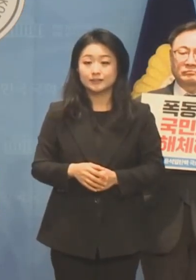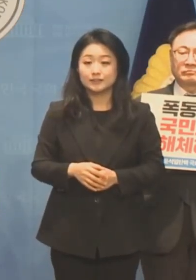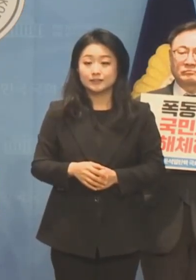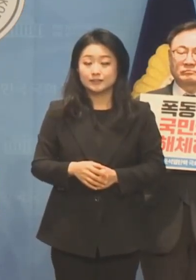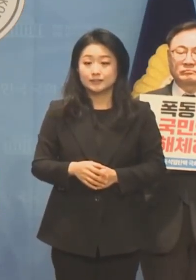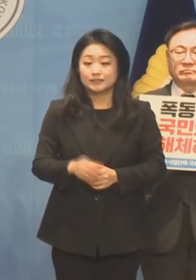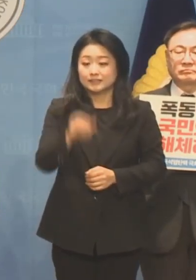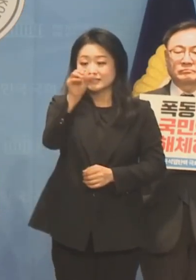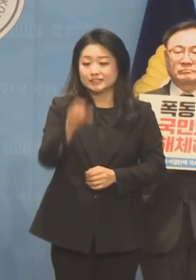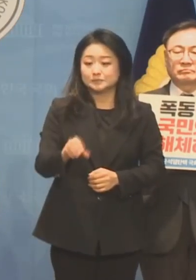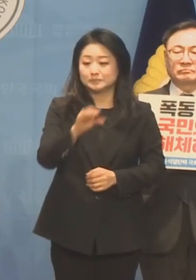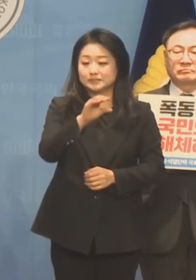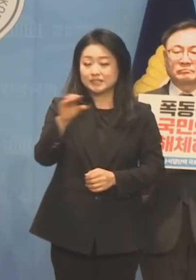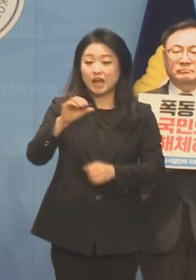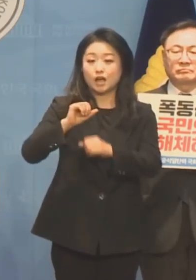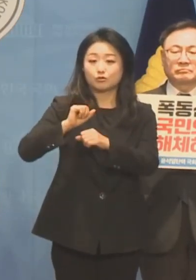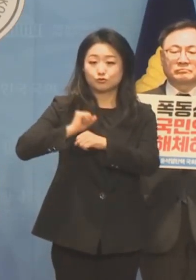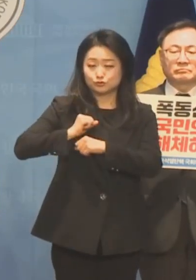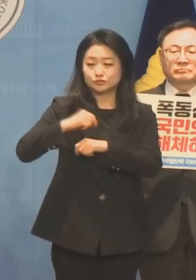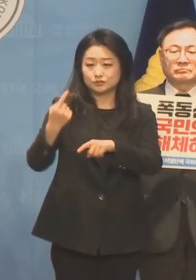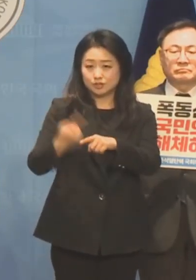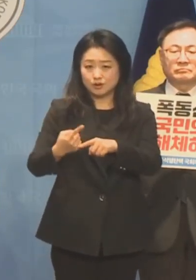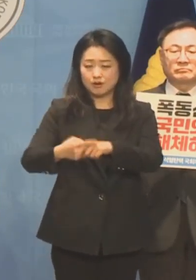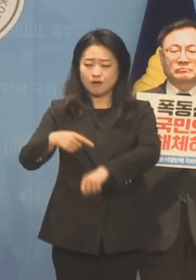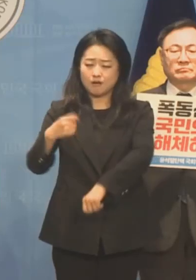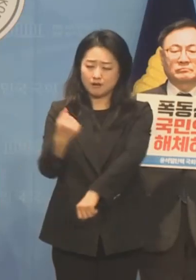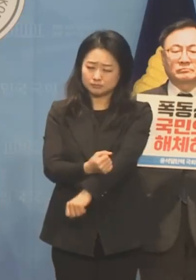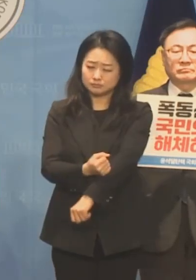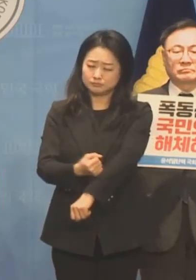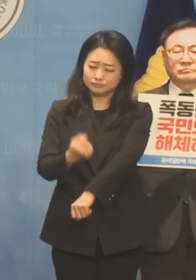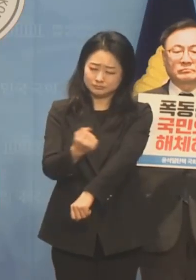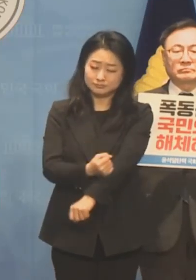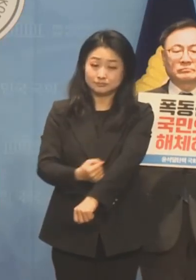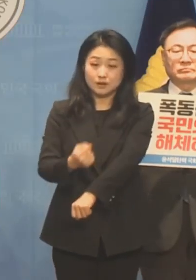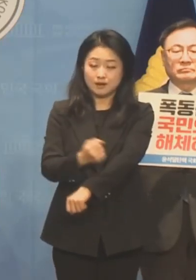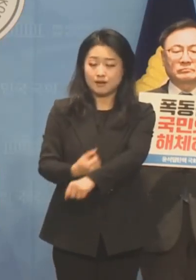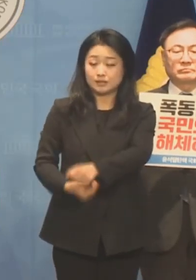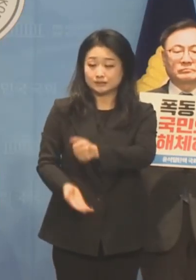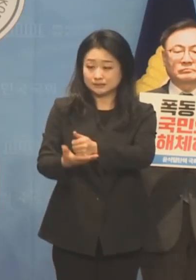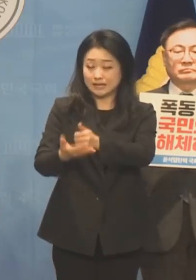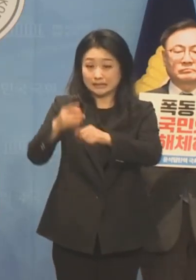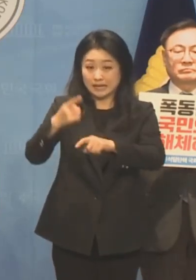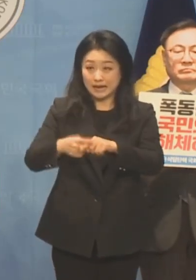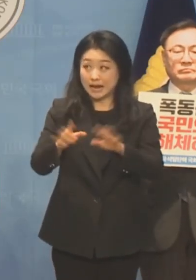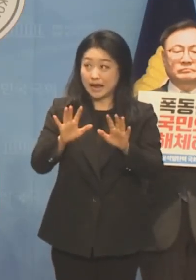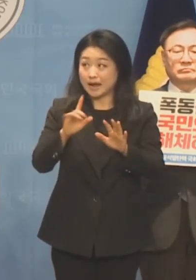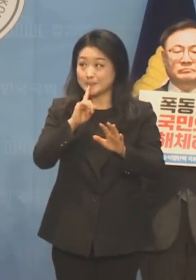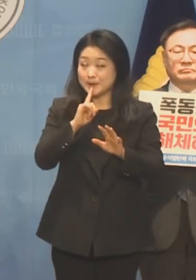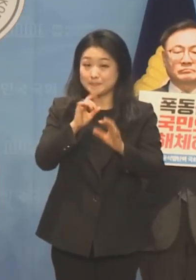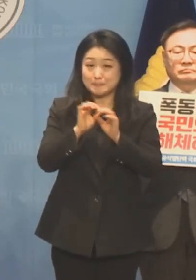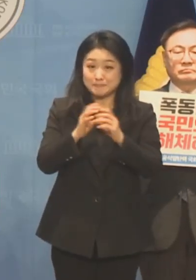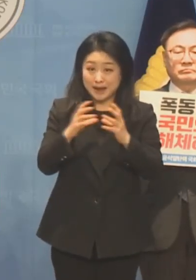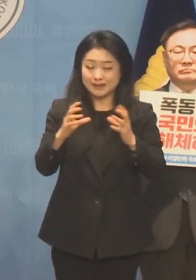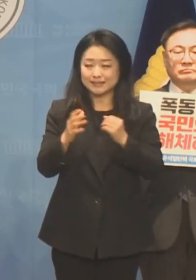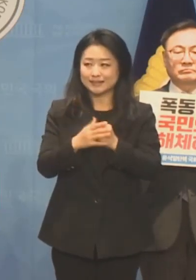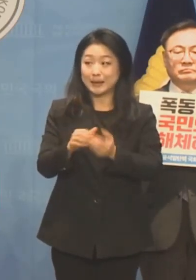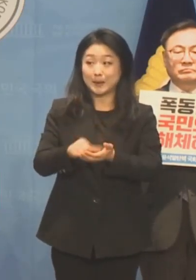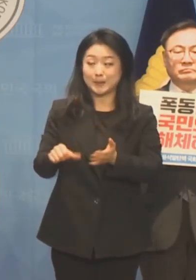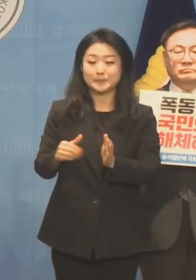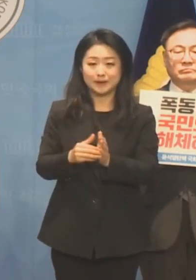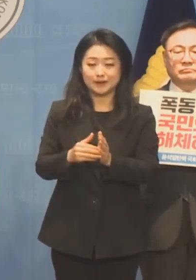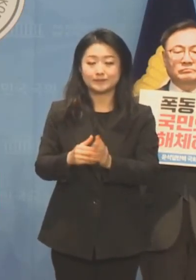참전하는 십자군으로 미화하며 논란이 되자 삭제하기도 했습니다. 이쯤 되면 막가자는 거